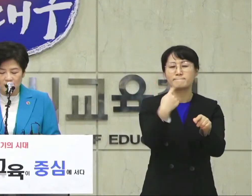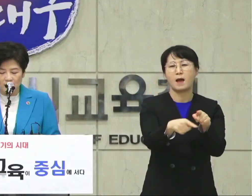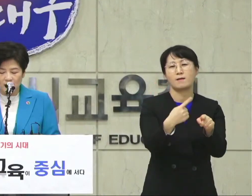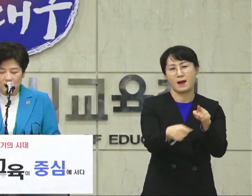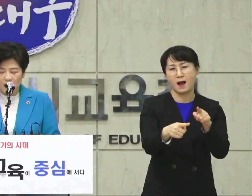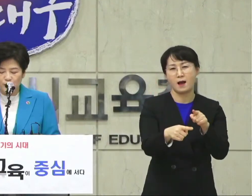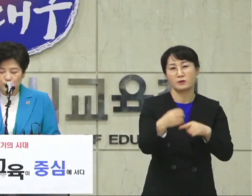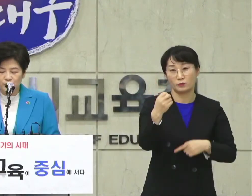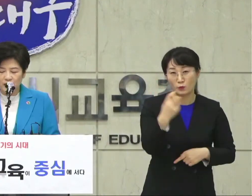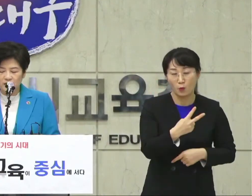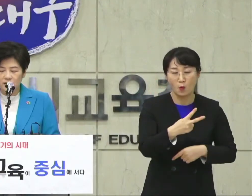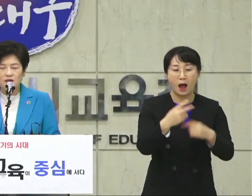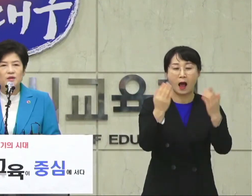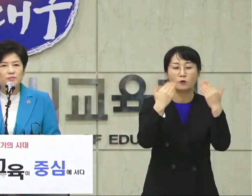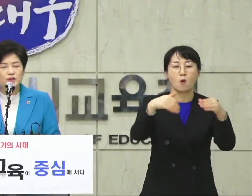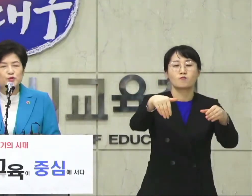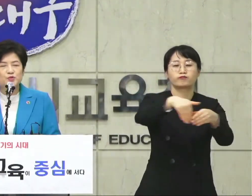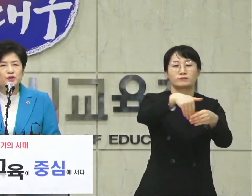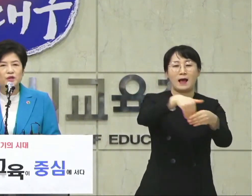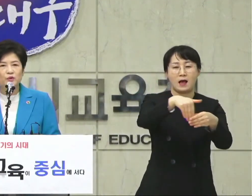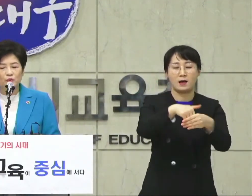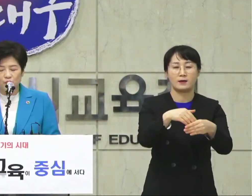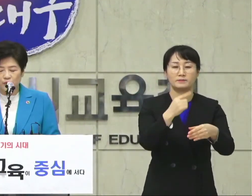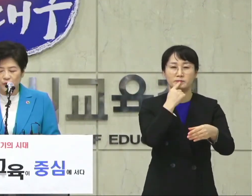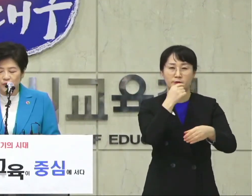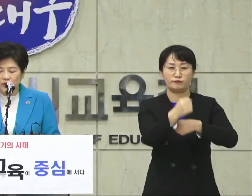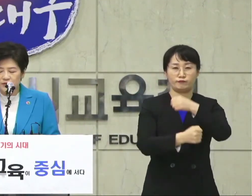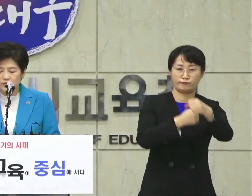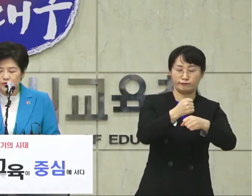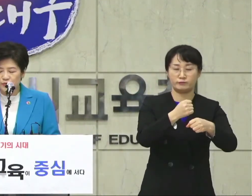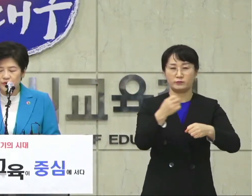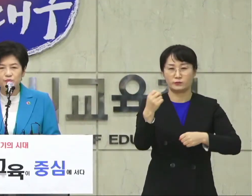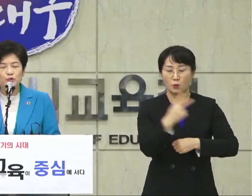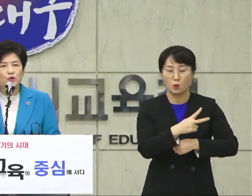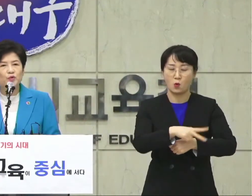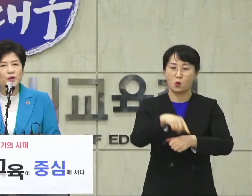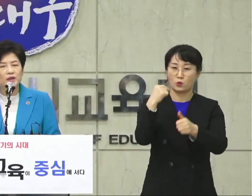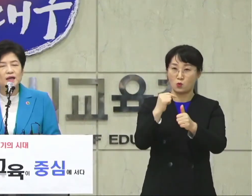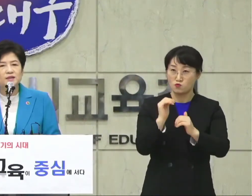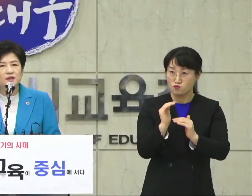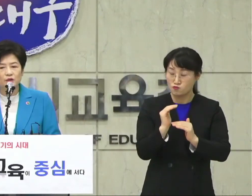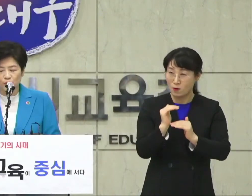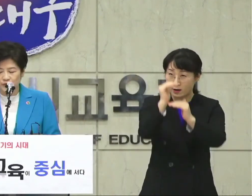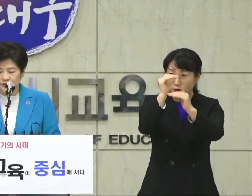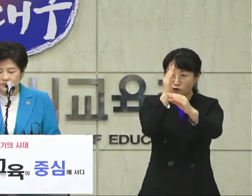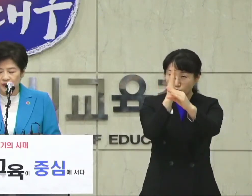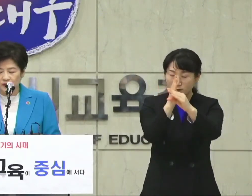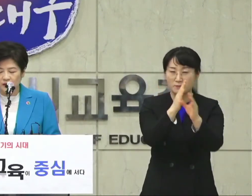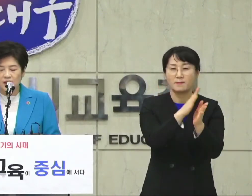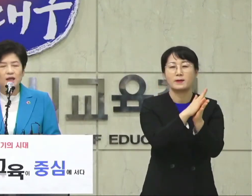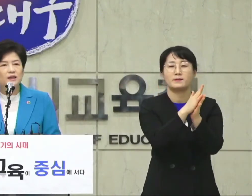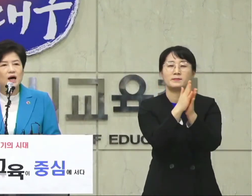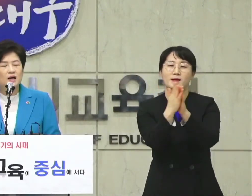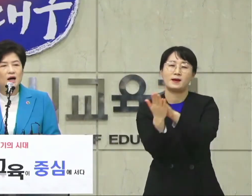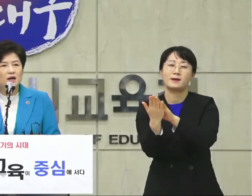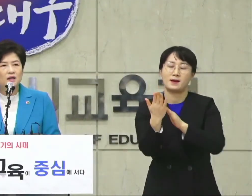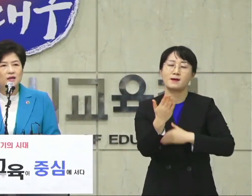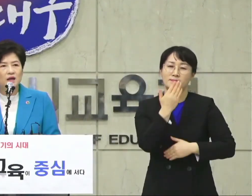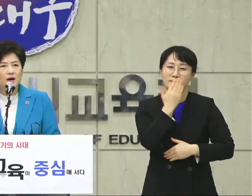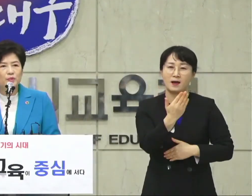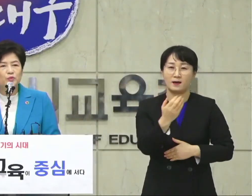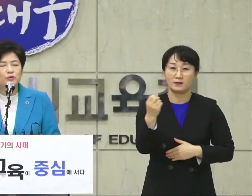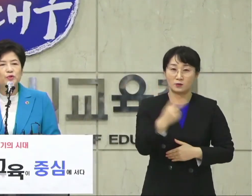평가뿐만 아니라 학교 문화를 민주적이고 교육과정 중심으로 변화시키고 있으며